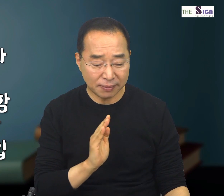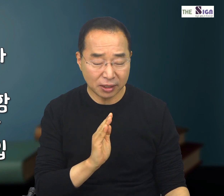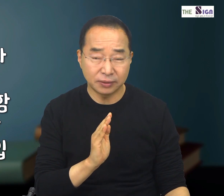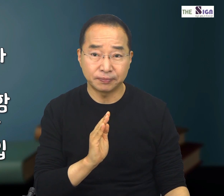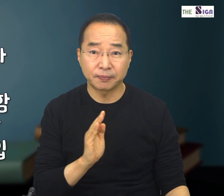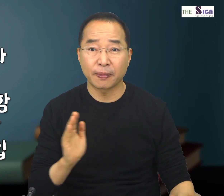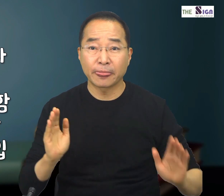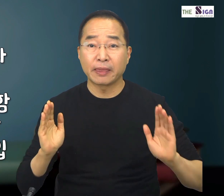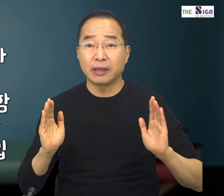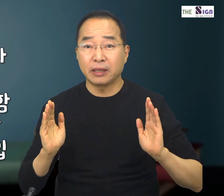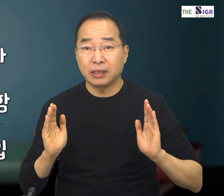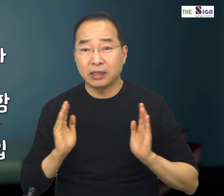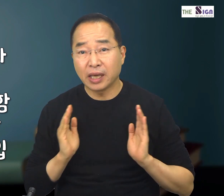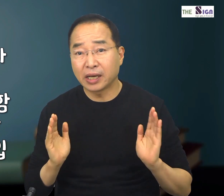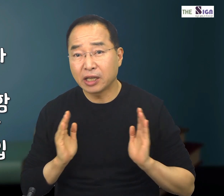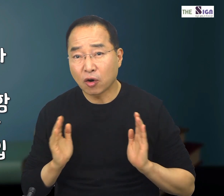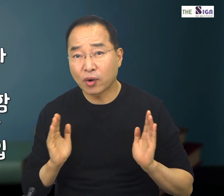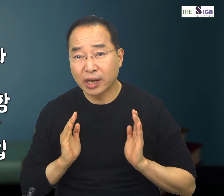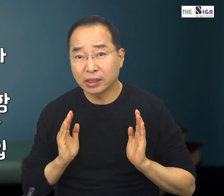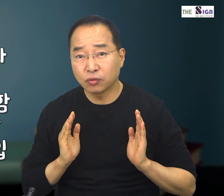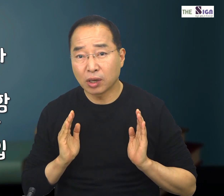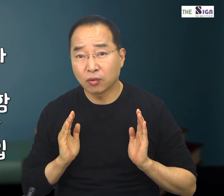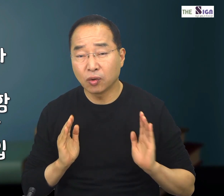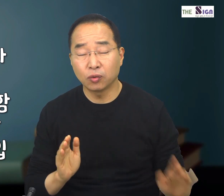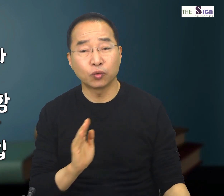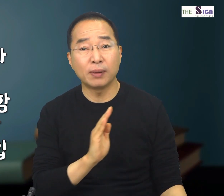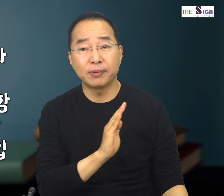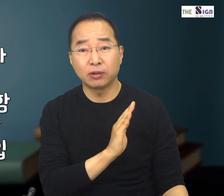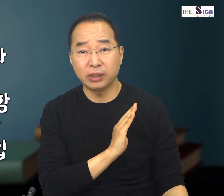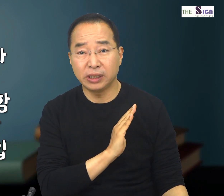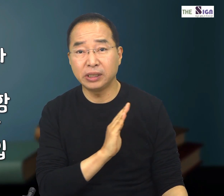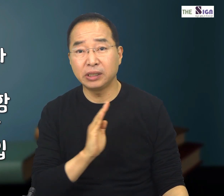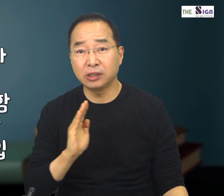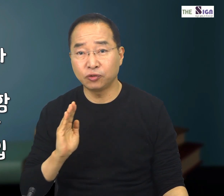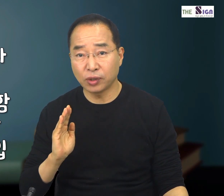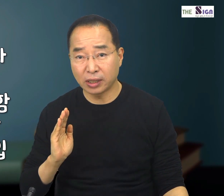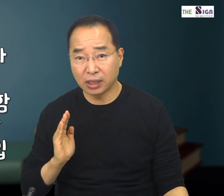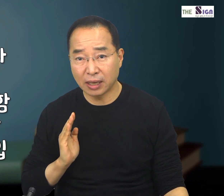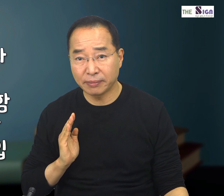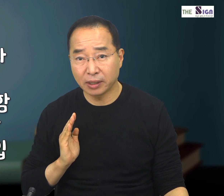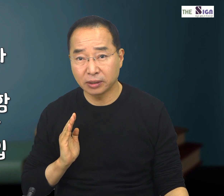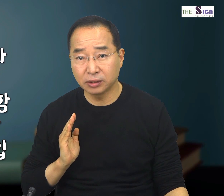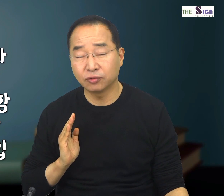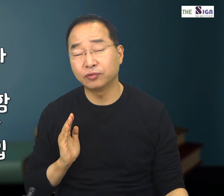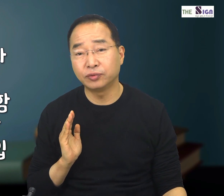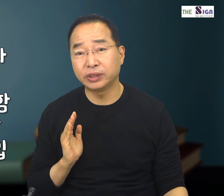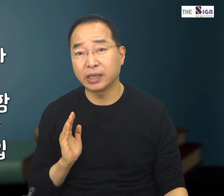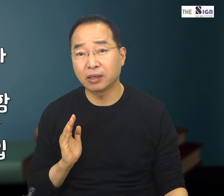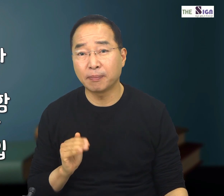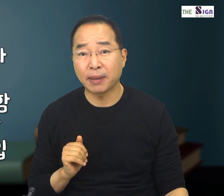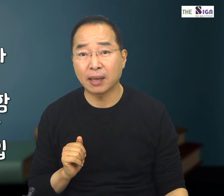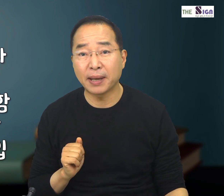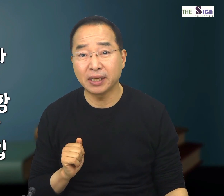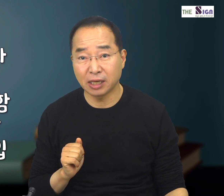뭐냐면은 이게 하나의 역할을 하기도 하고 또 한편으로 이 수화를 하면은 우리가 이걸 배반이라고